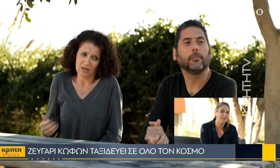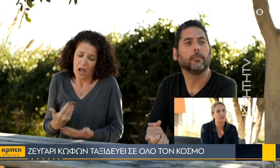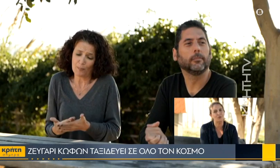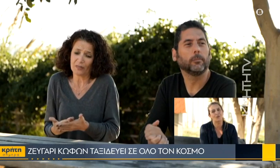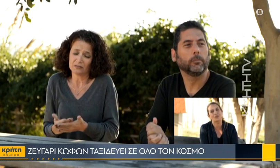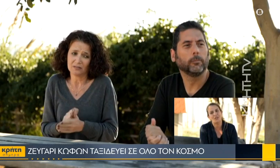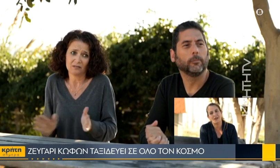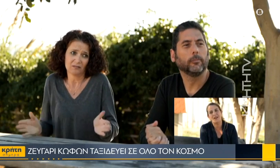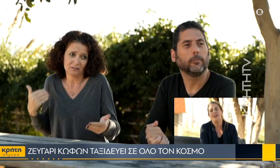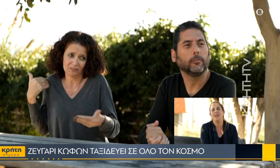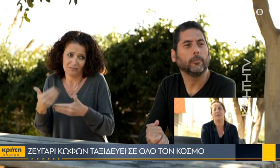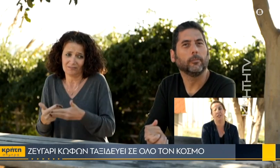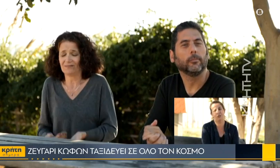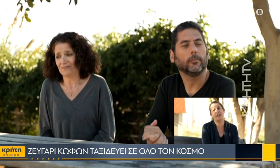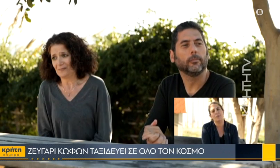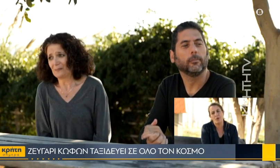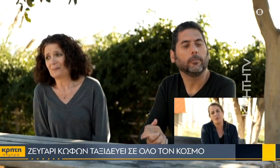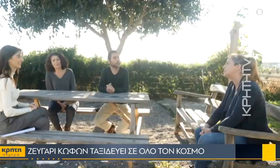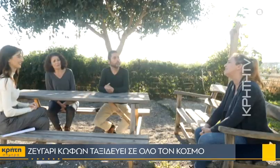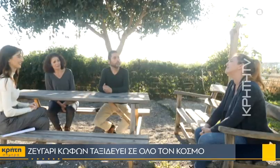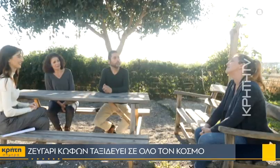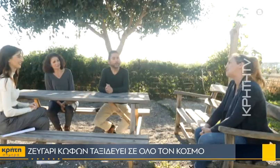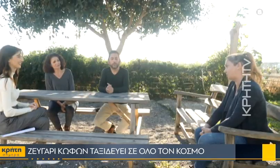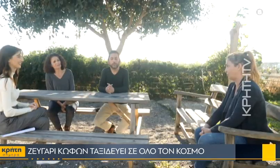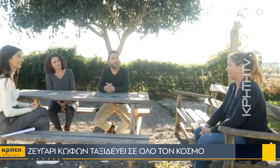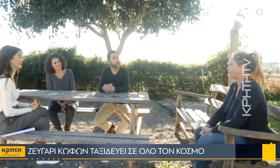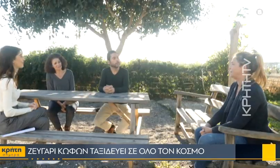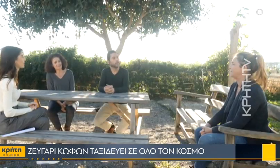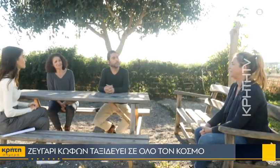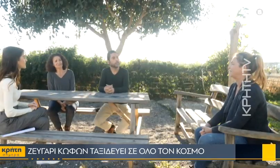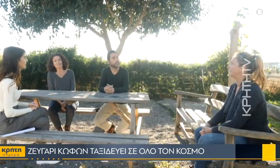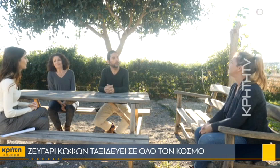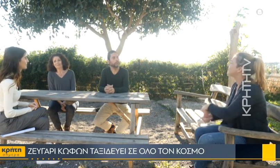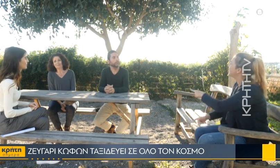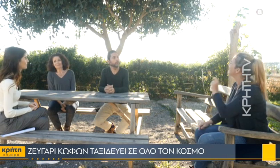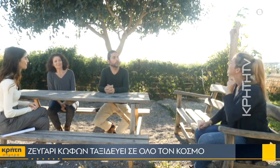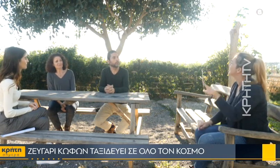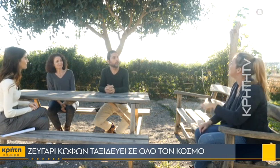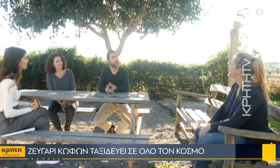κανείς εμάς τους δύο σήμερα, είμαστε η ζωντανή απόδειξη της ισότητας. Ευθύμη, εσύ?